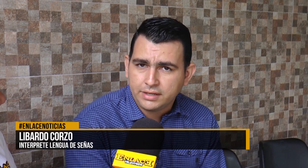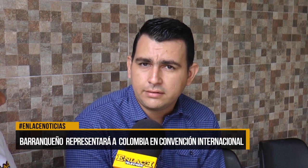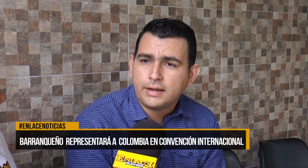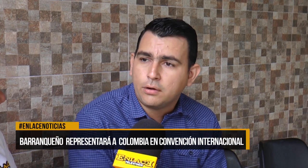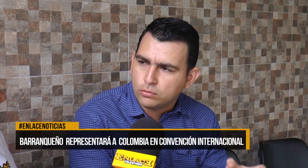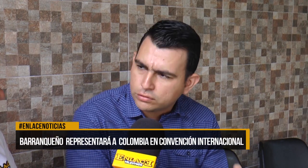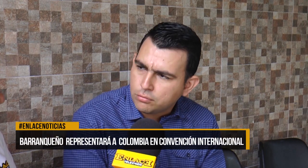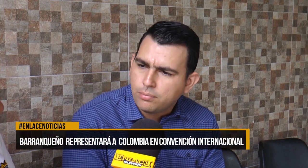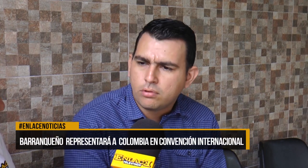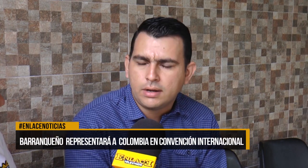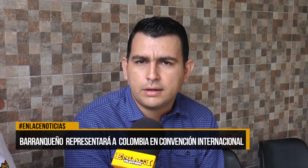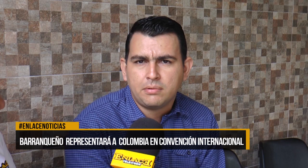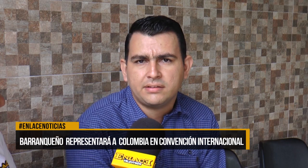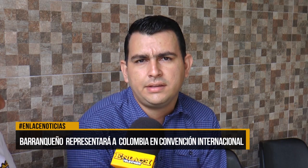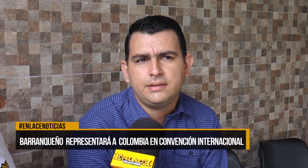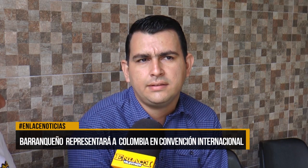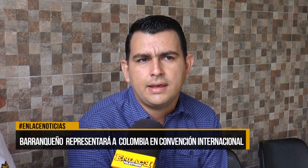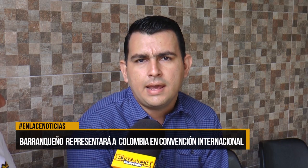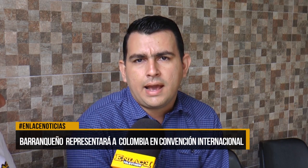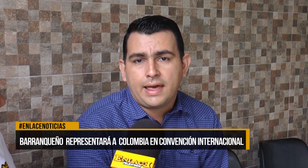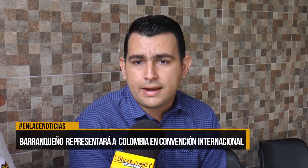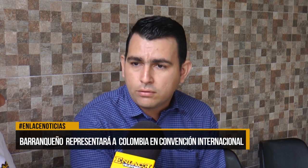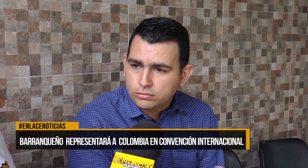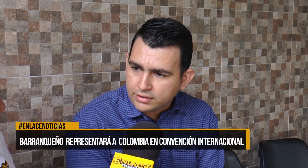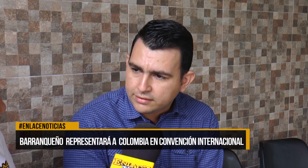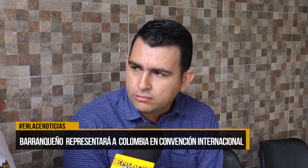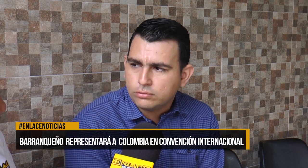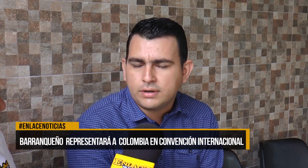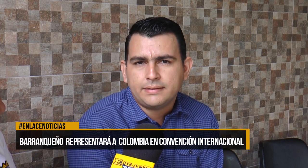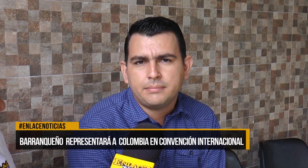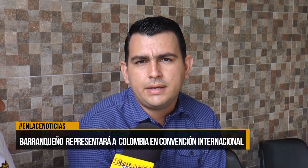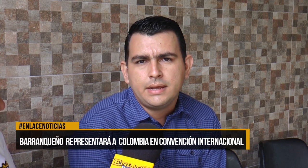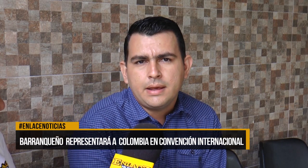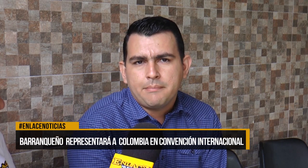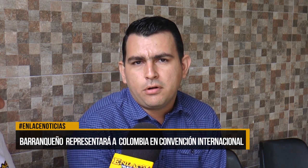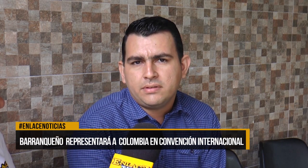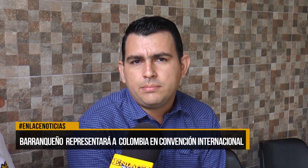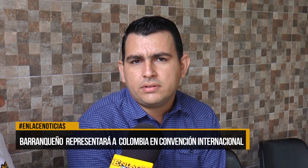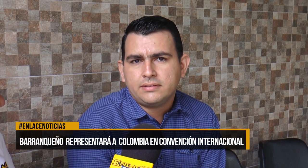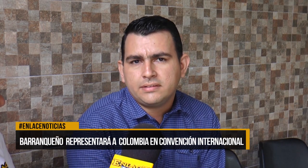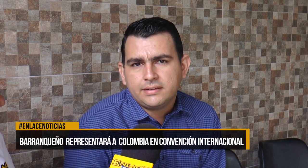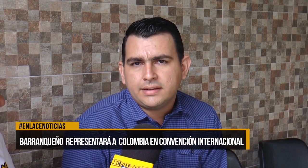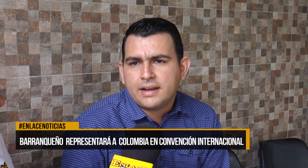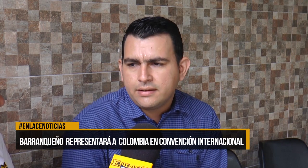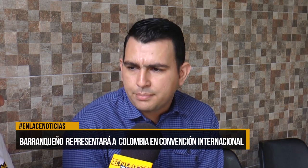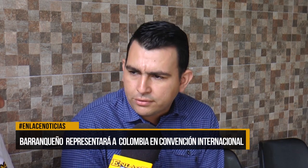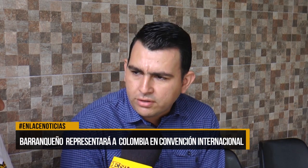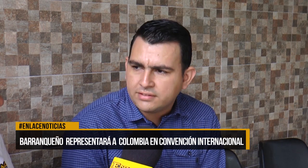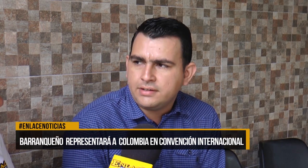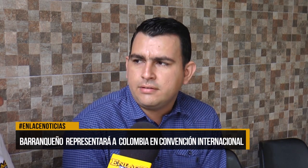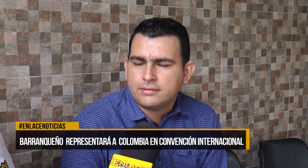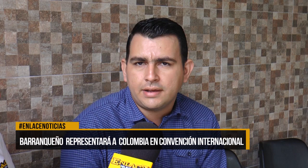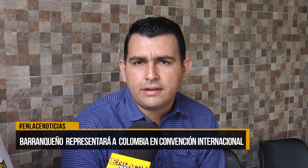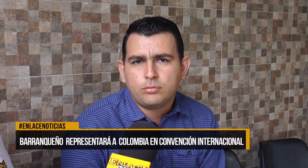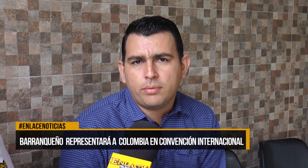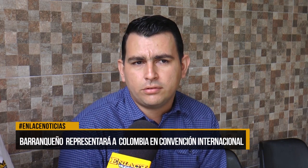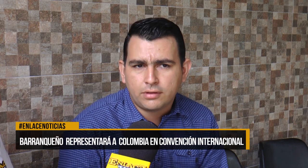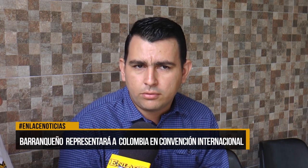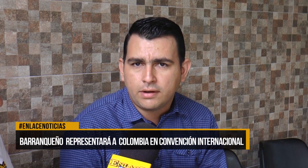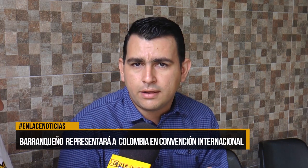oyentes a que conozcan un poco la lengua de señas, a dar a conocer esa cultura también, pero lo más importante es que se crean espacios accesibles. Ya en ese momento estamos hablando